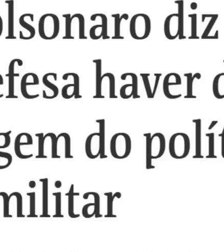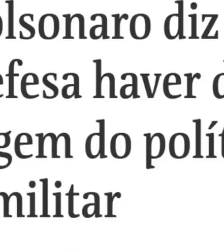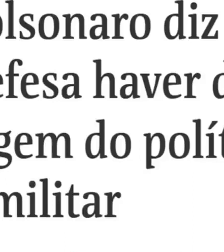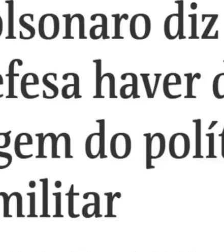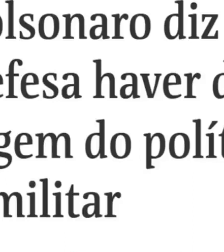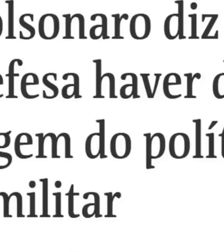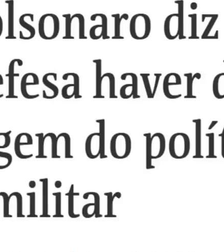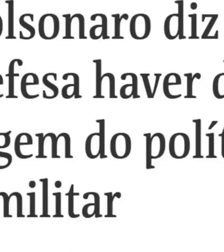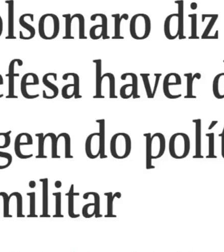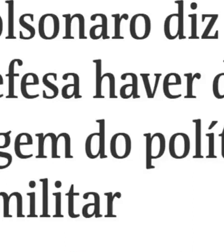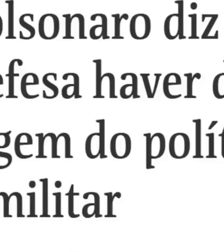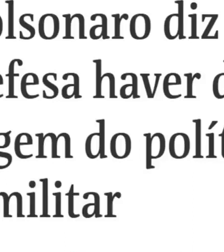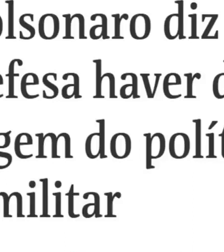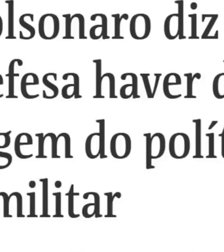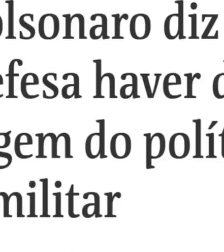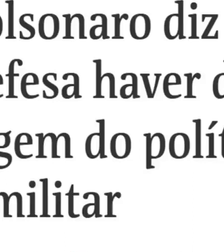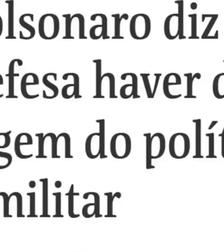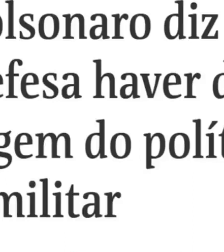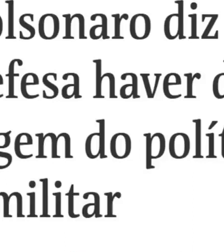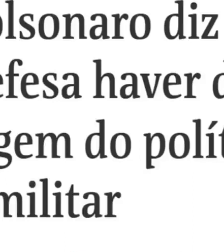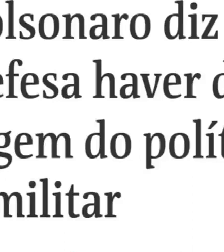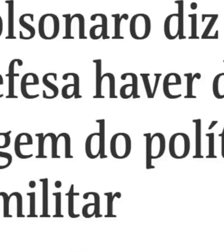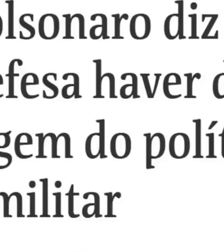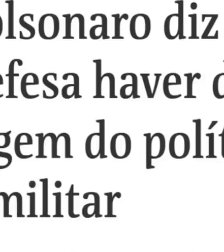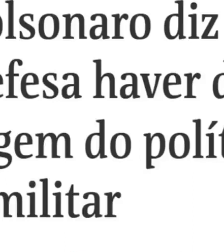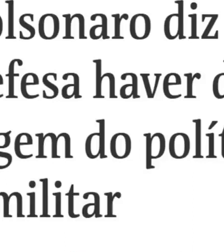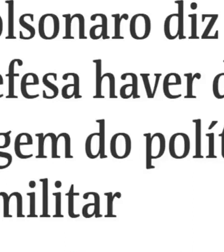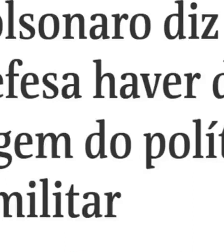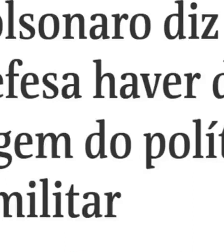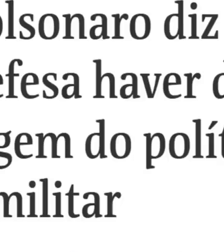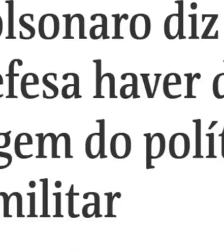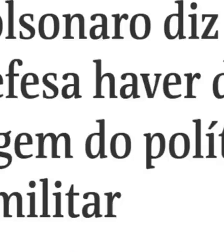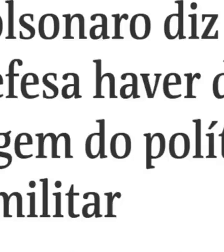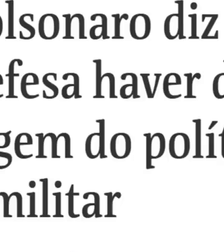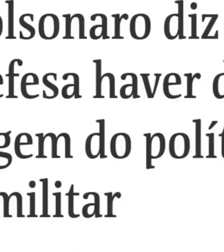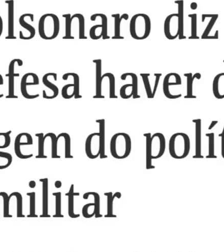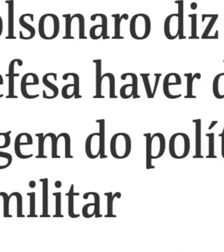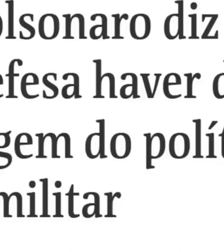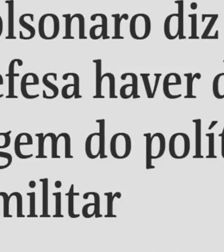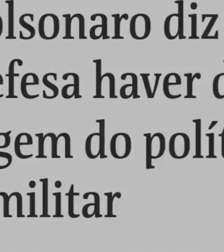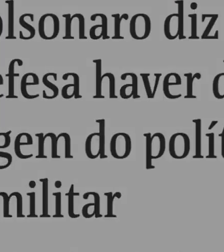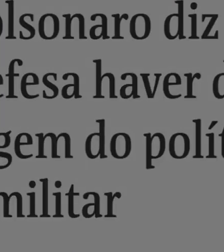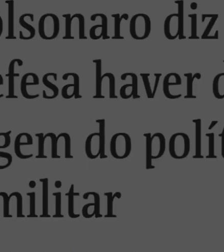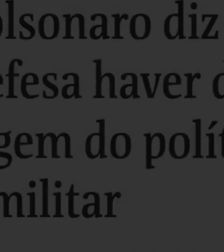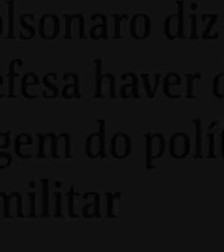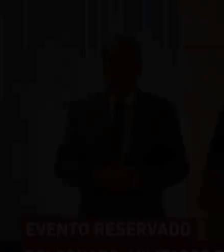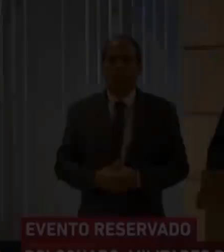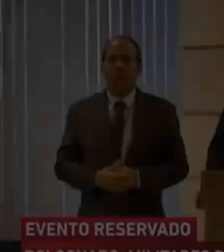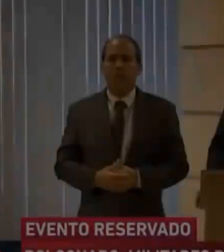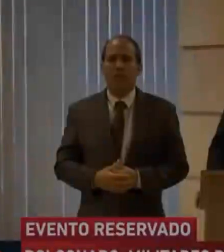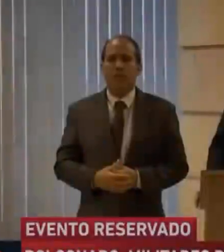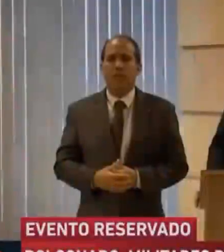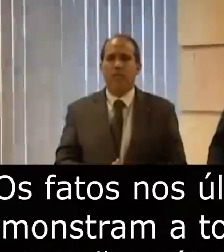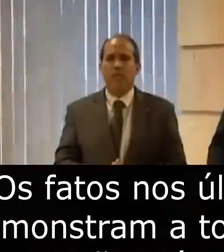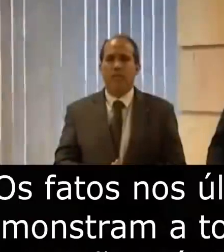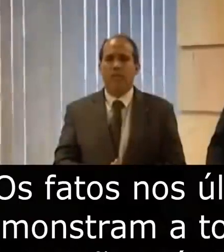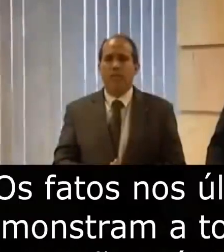Pan. Apenas, tá? E isso passou no programa Pingo nos Is. Mas ele lá dando posse para o novo ministro da Defesa.